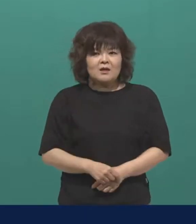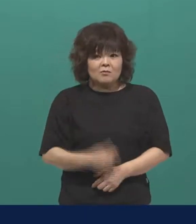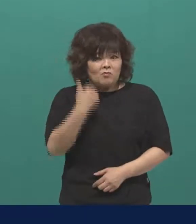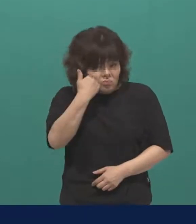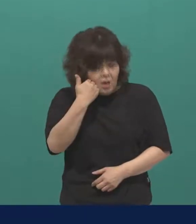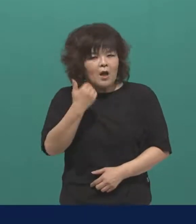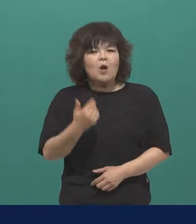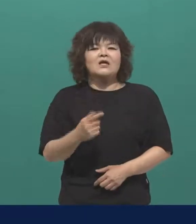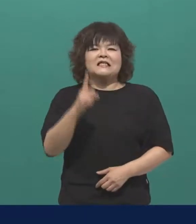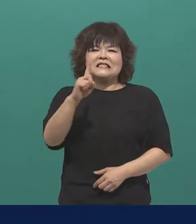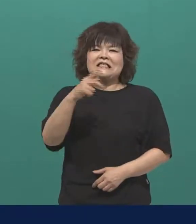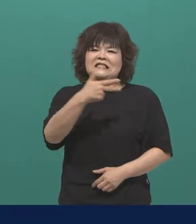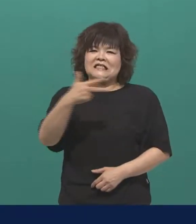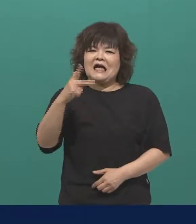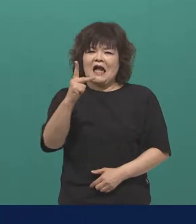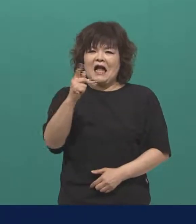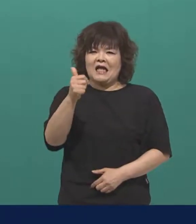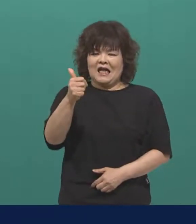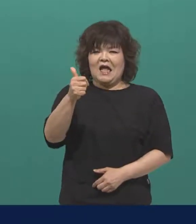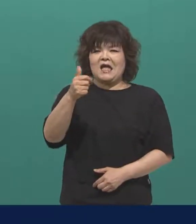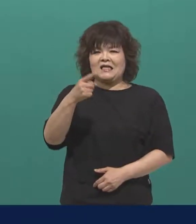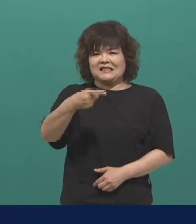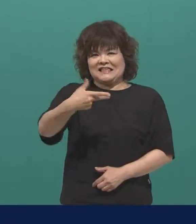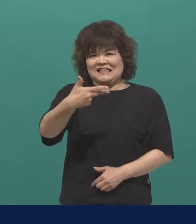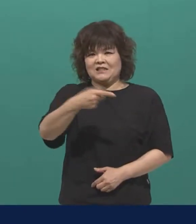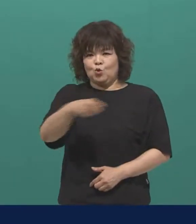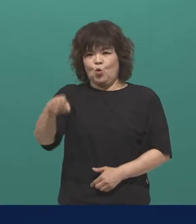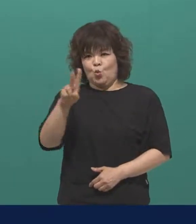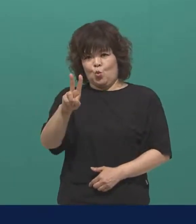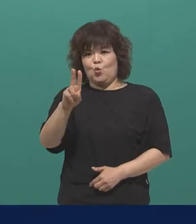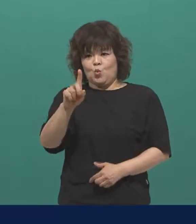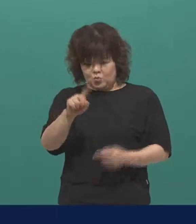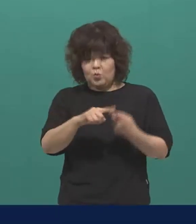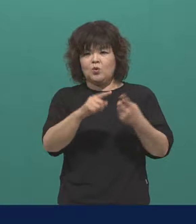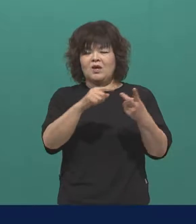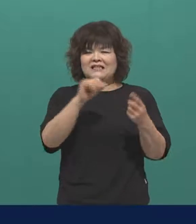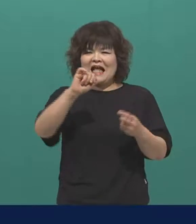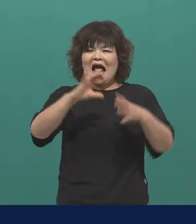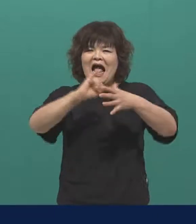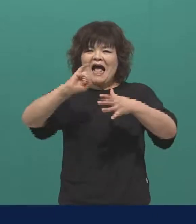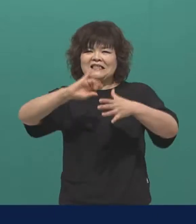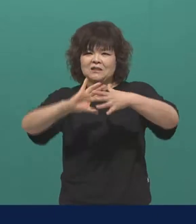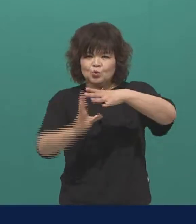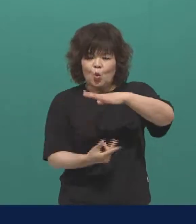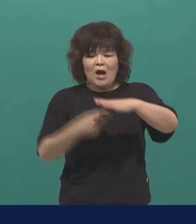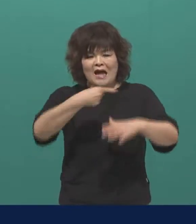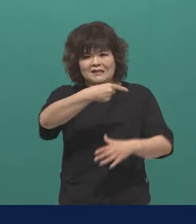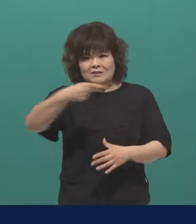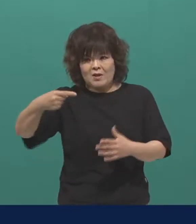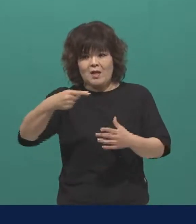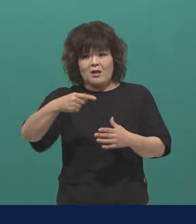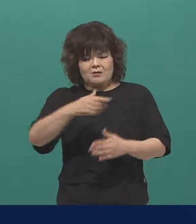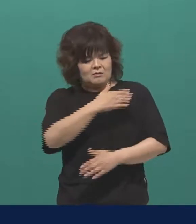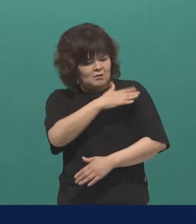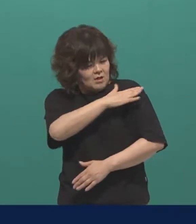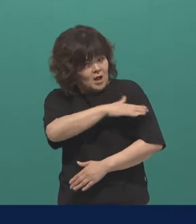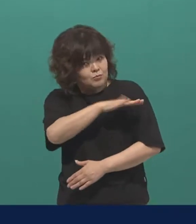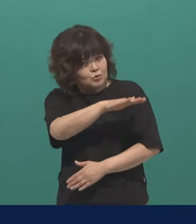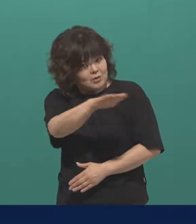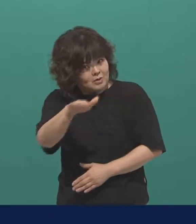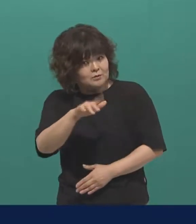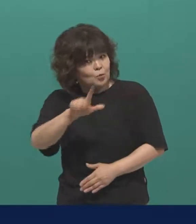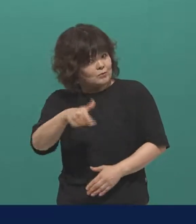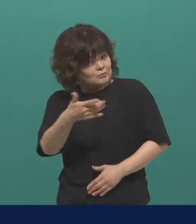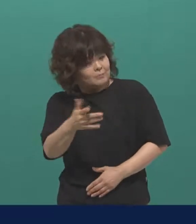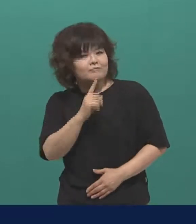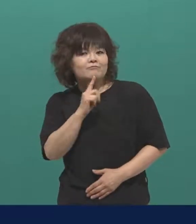上座にあたる一番間にあったことから土方歳三や斎藤はじめら幹部のものではないかと